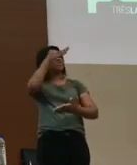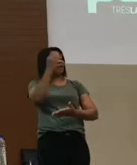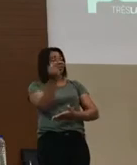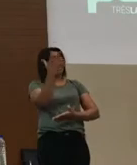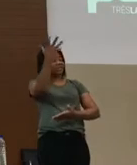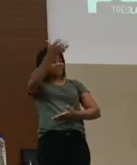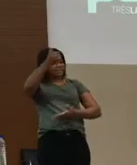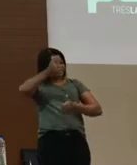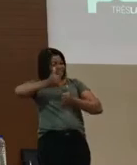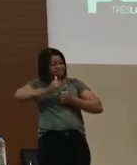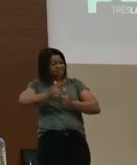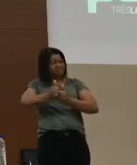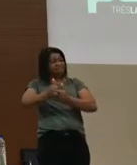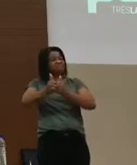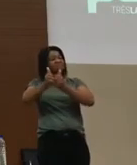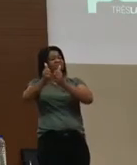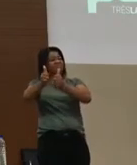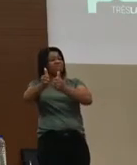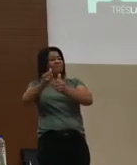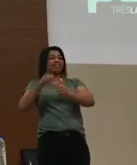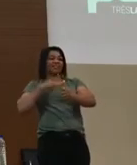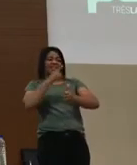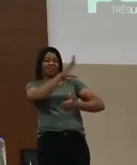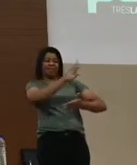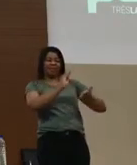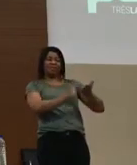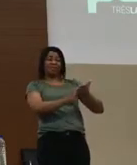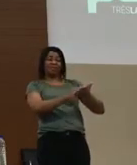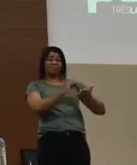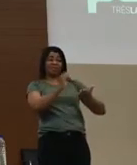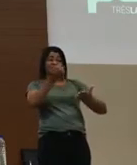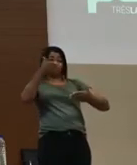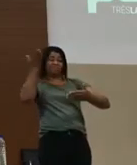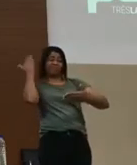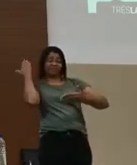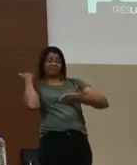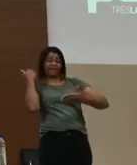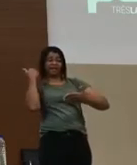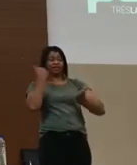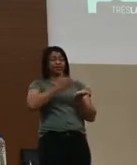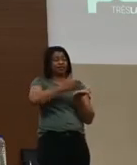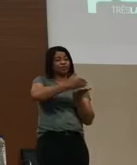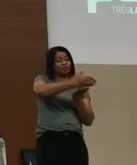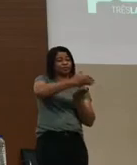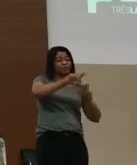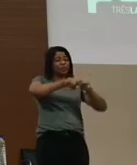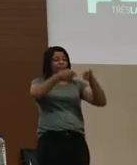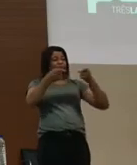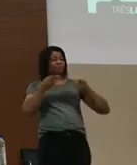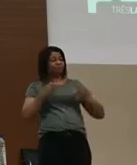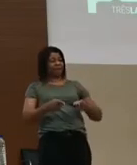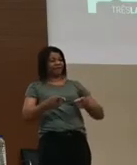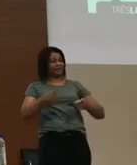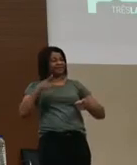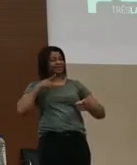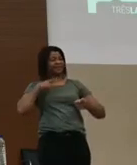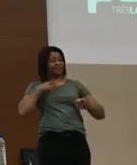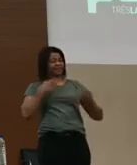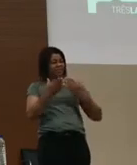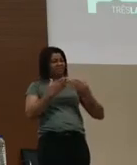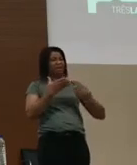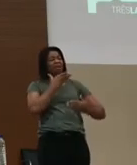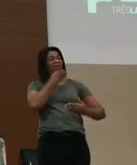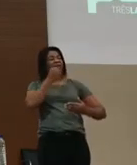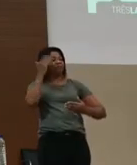levam adiante o seu começo, aquilo que eles começaram. Mas os grandes heróis sempre desejaram o grande